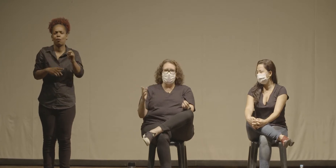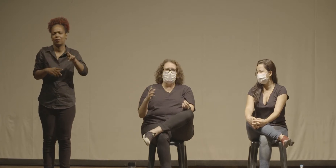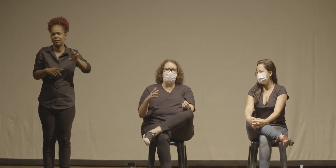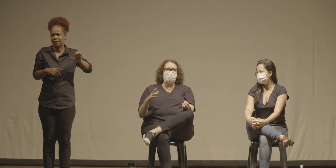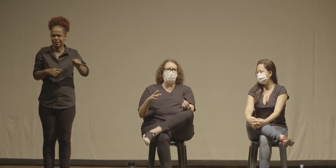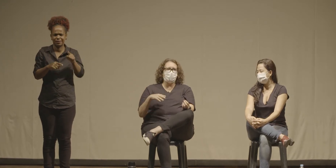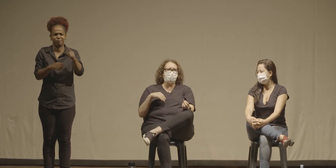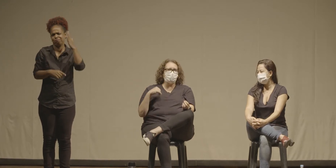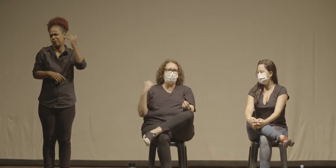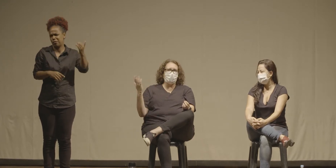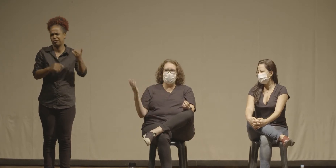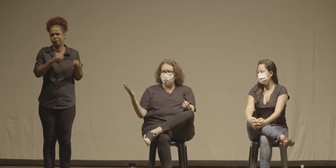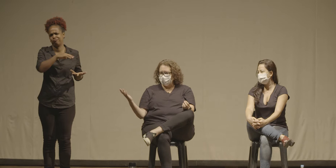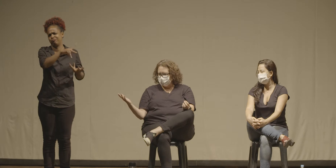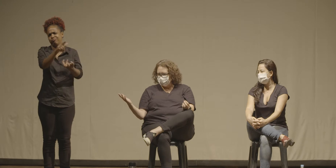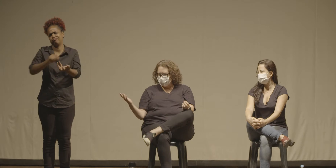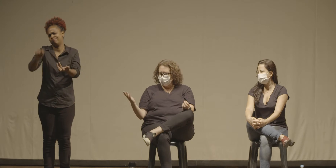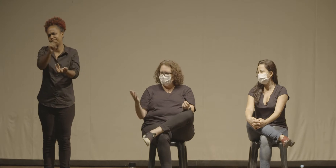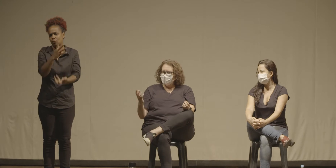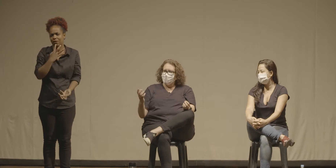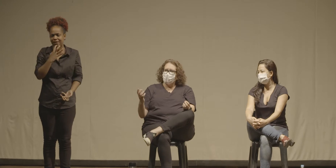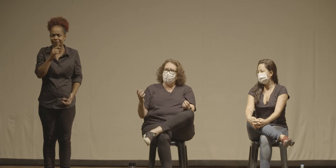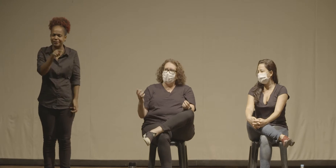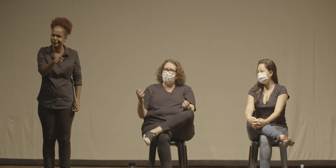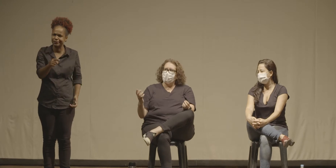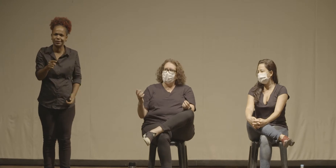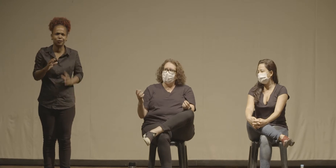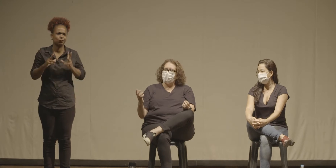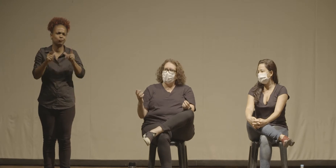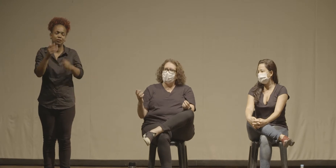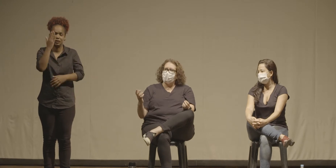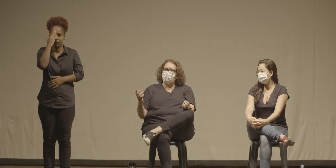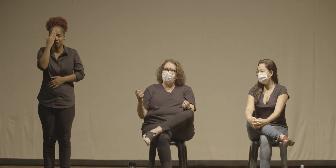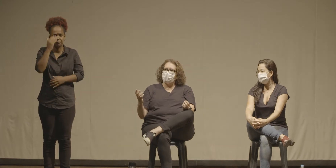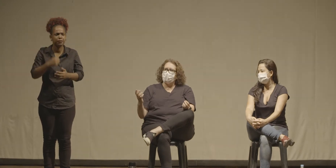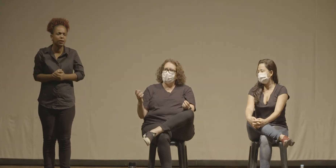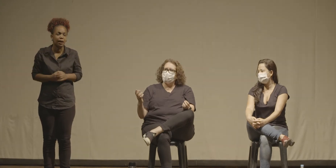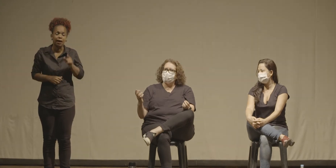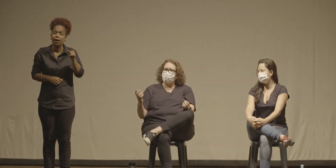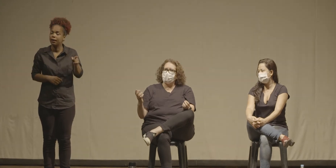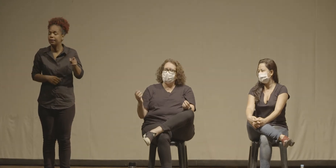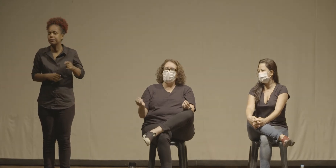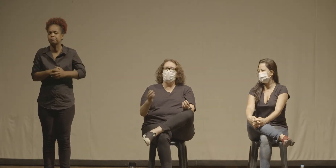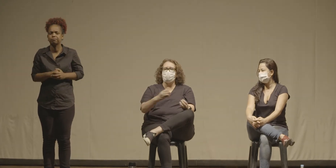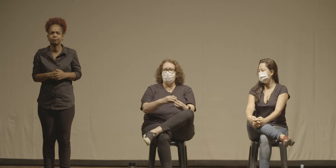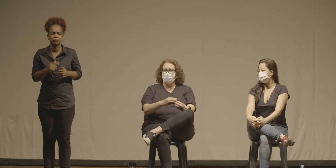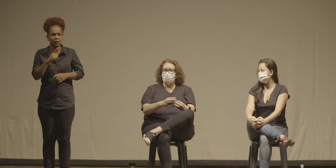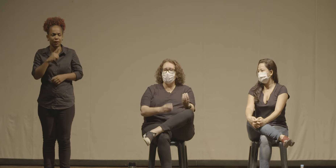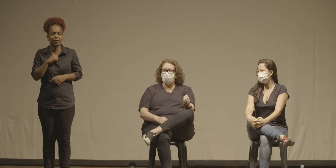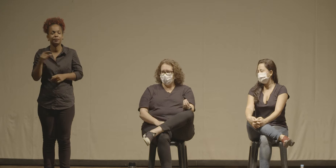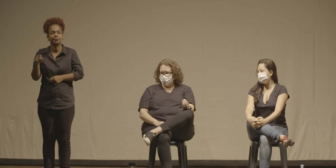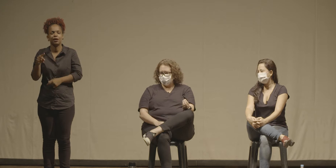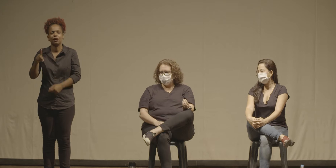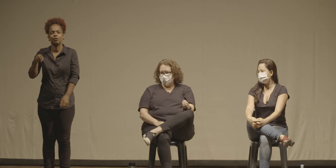mundialmente, uma mulher que está no Hall da Fama, né? E ela tem na Norminha